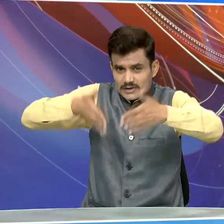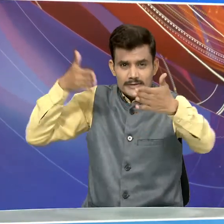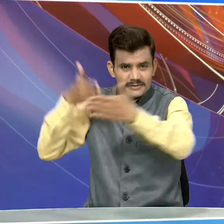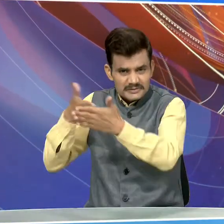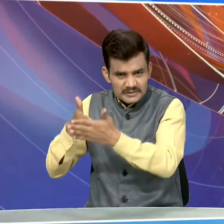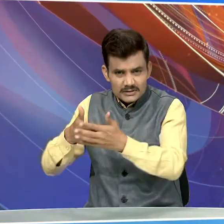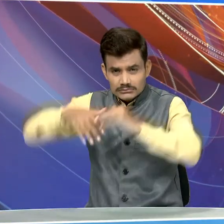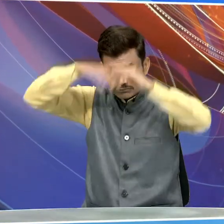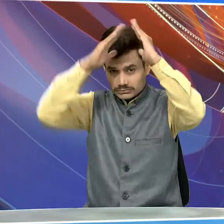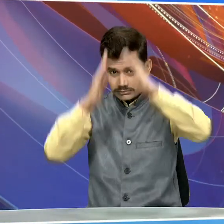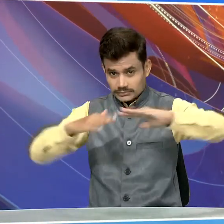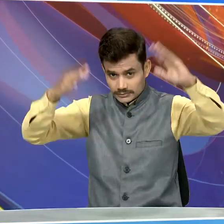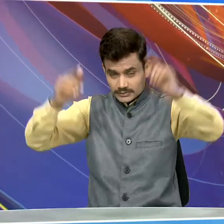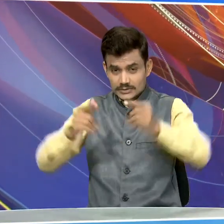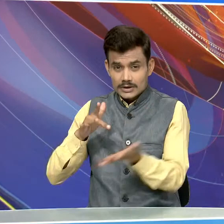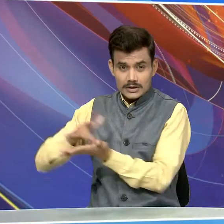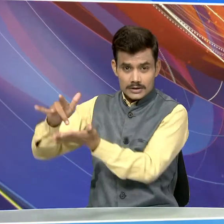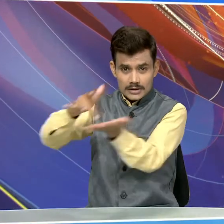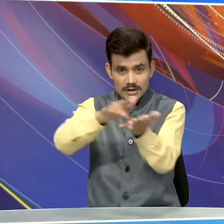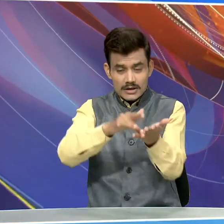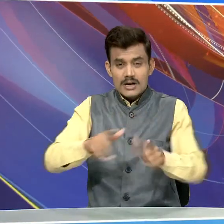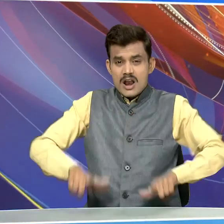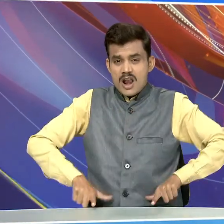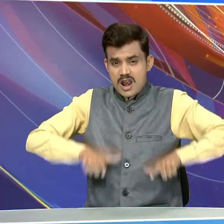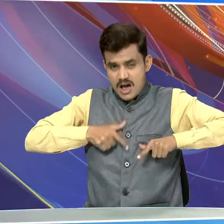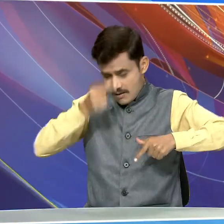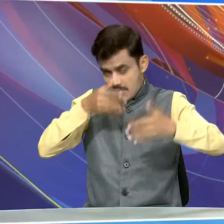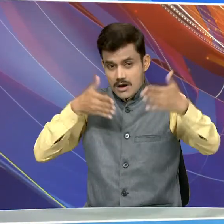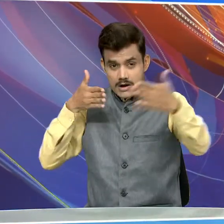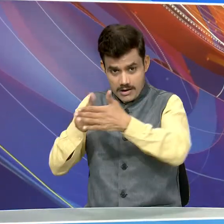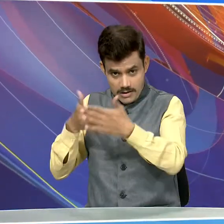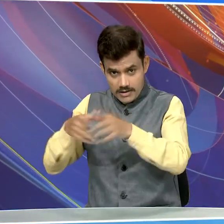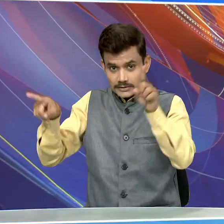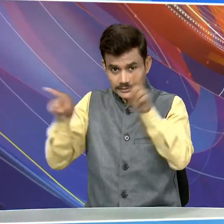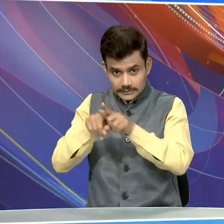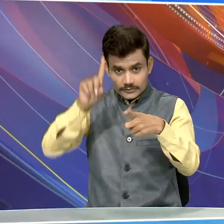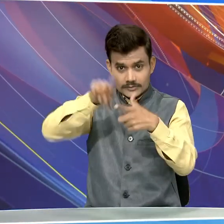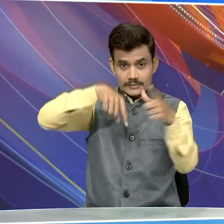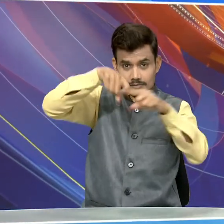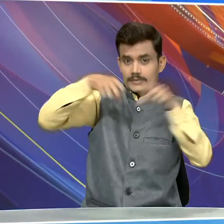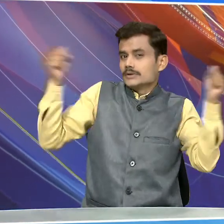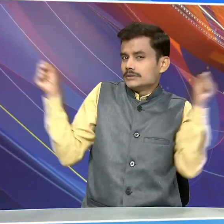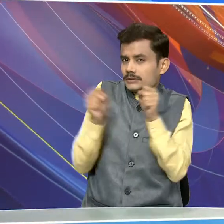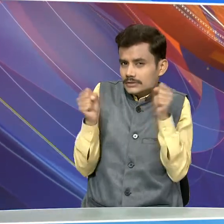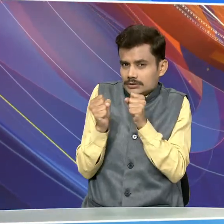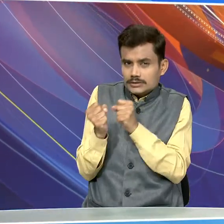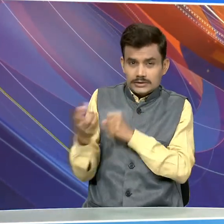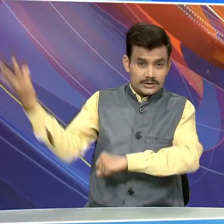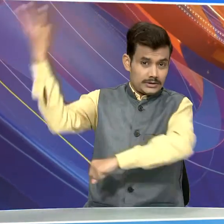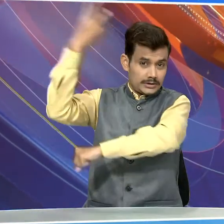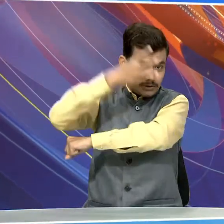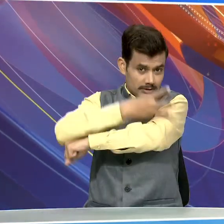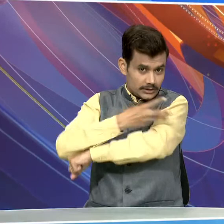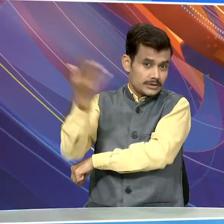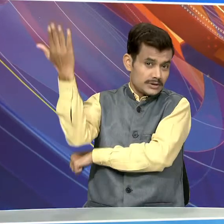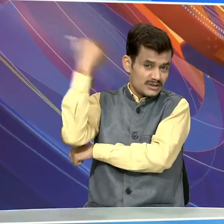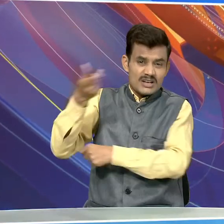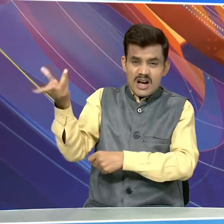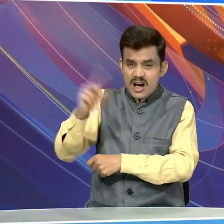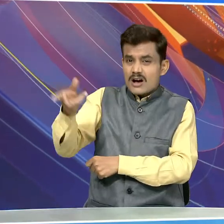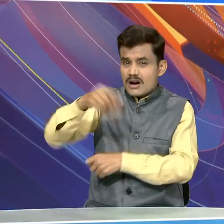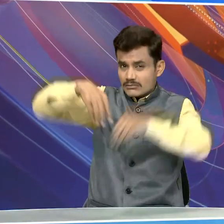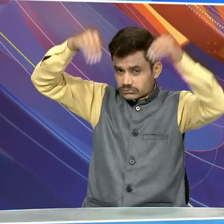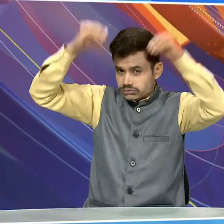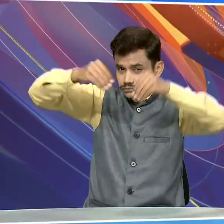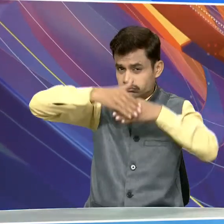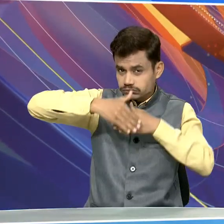इन पहाड़ी राज्यों में कई जगह पर जनजीवन अस्त व्यस्त हो गया है। जम्मू कश्मीर में पिछले 3 दिनों से हो रही लगातार बारिश